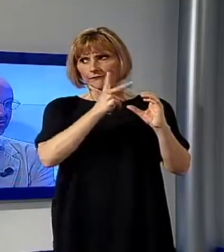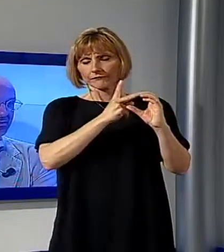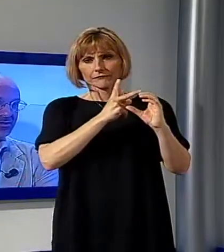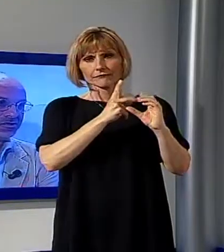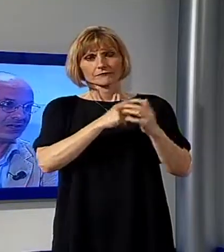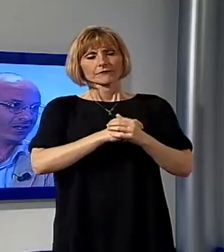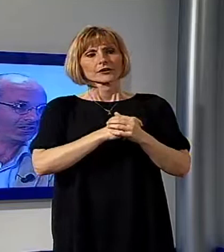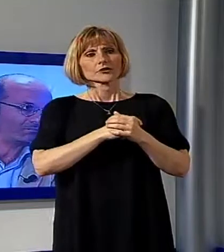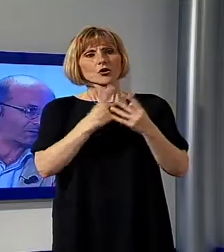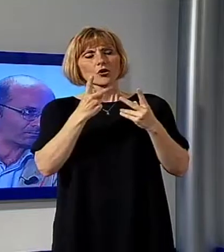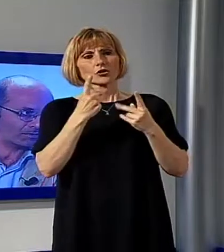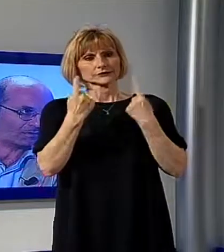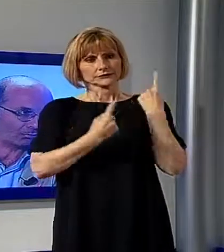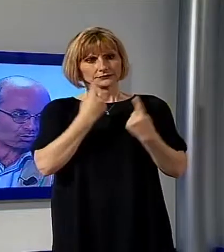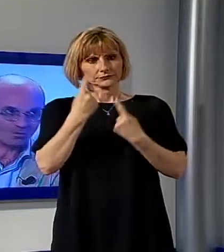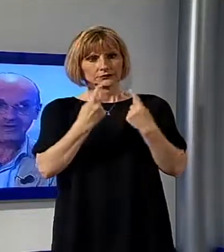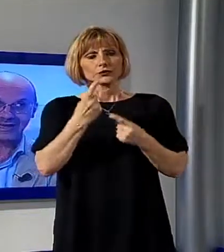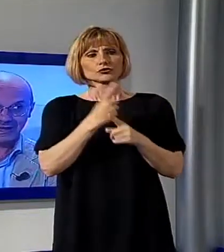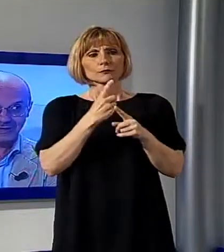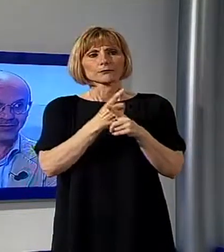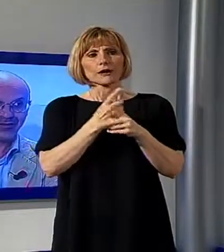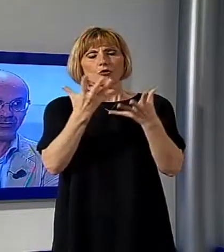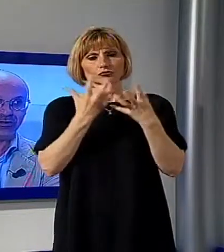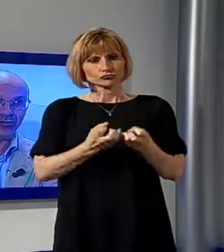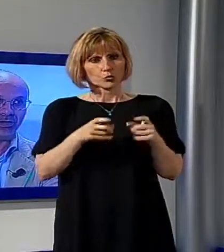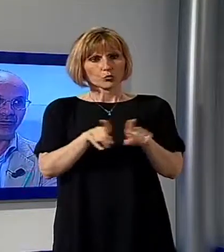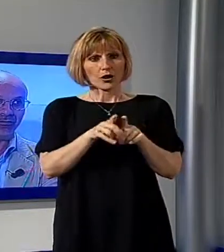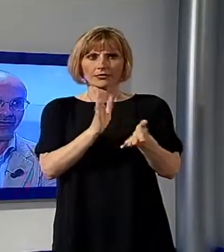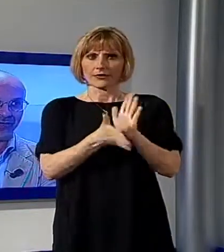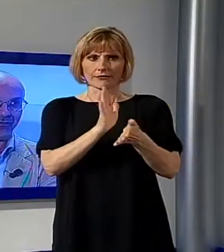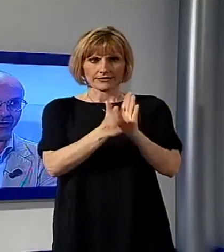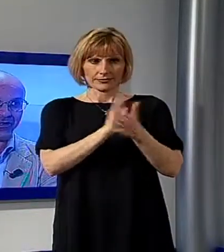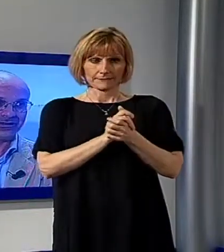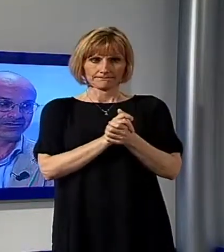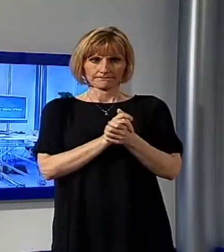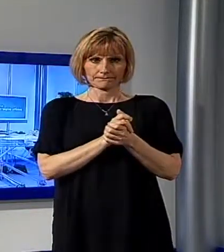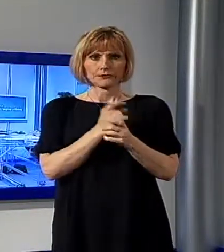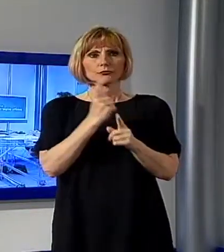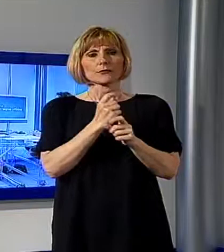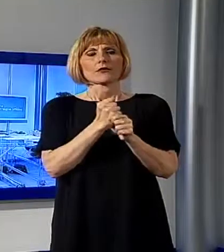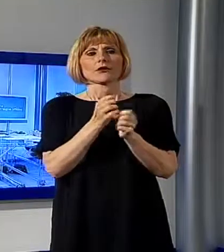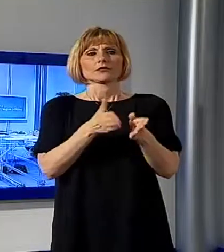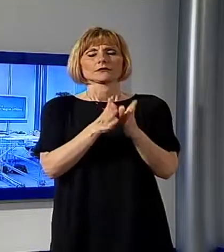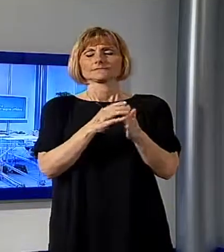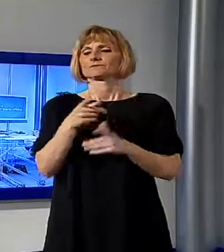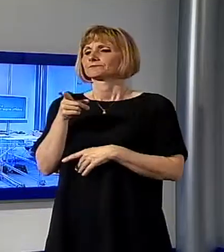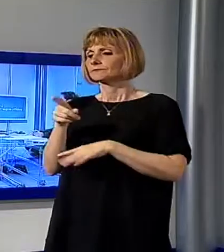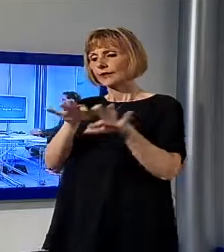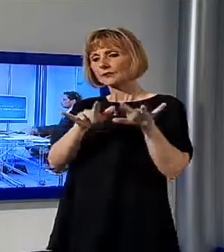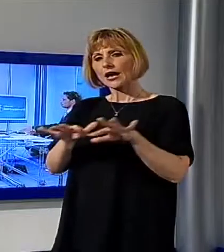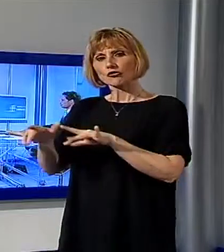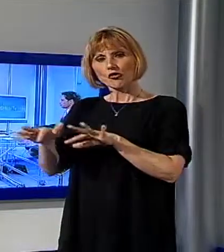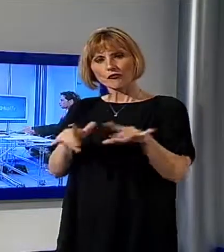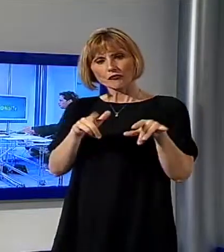serenamente a 360 gradi, e ripeto, prendiamo il buono, andiamo avanti, continuiamo a lavorare. Fra l'altro lei quel pianoforte lo